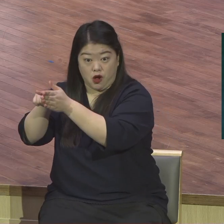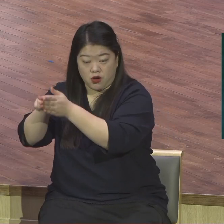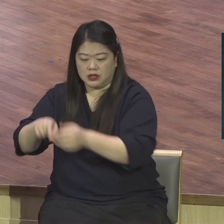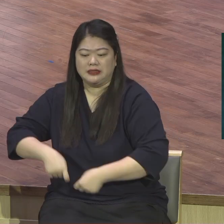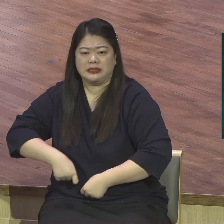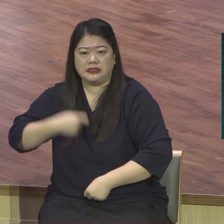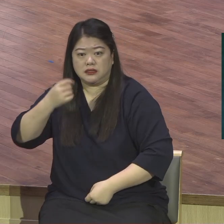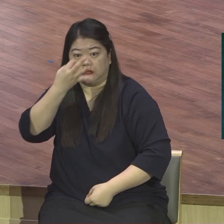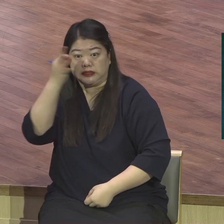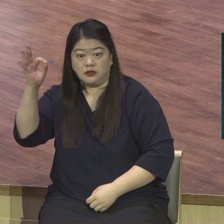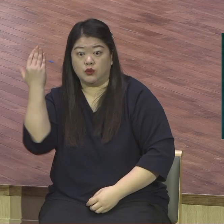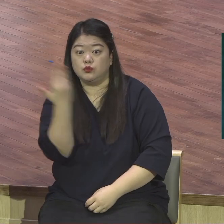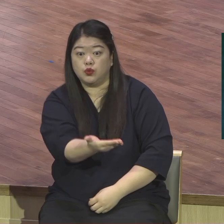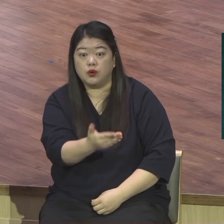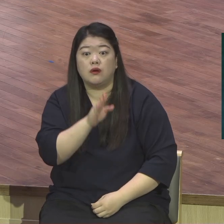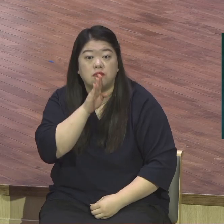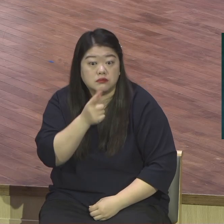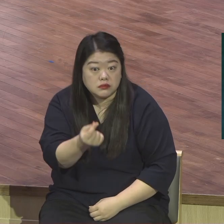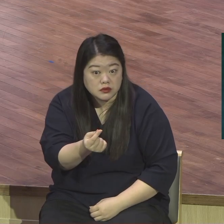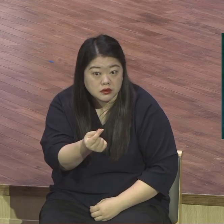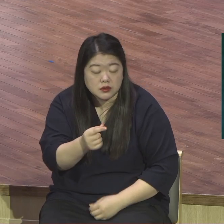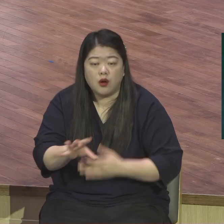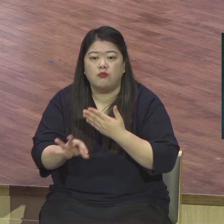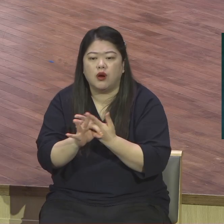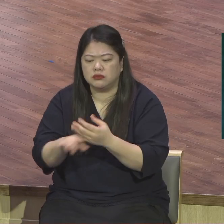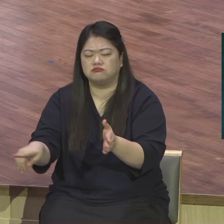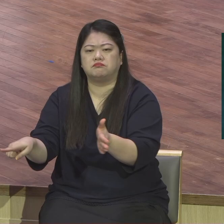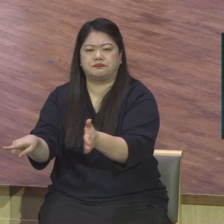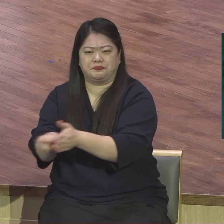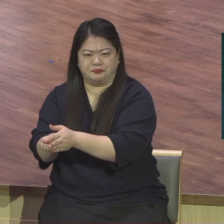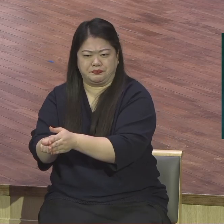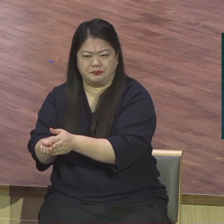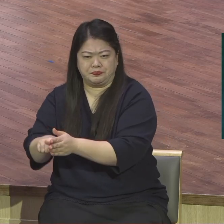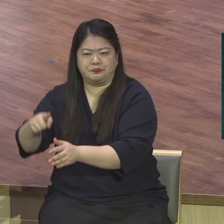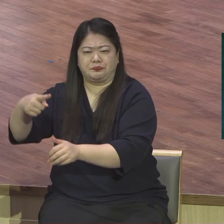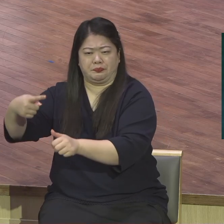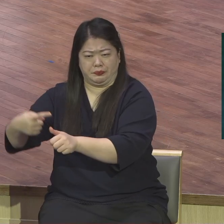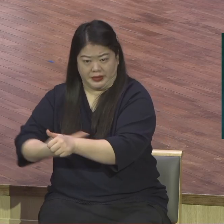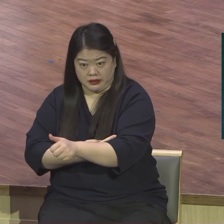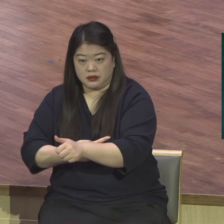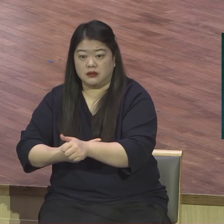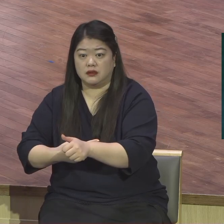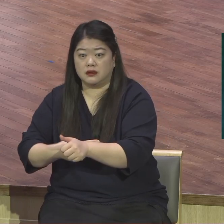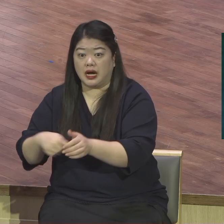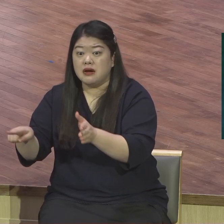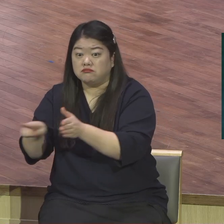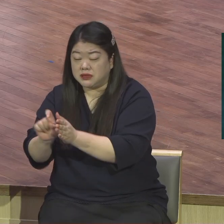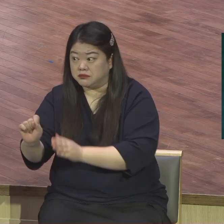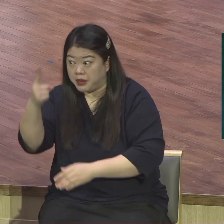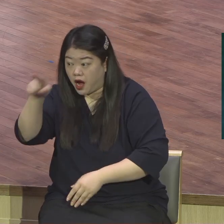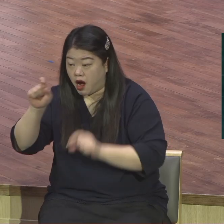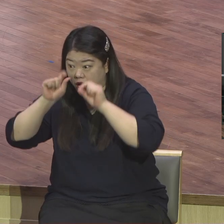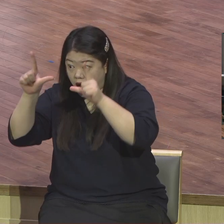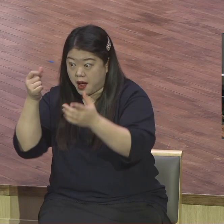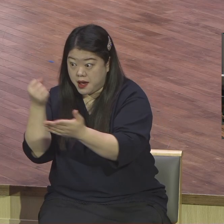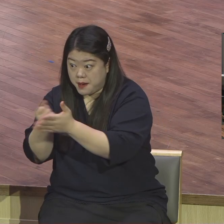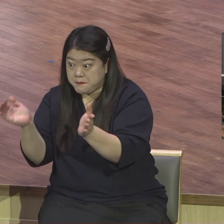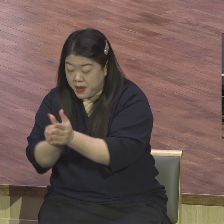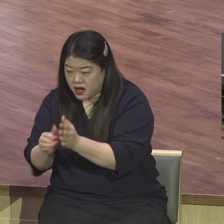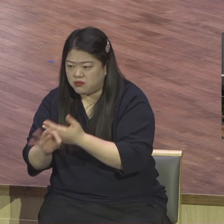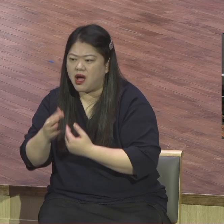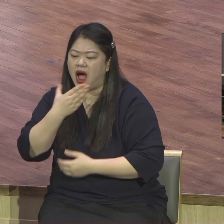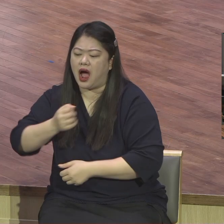정하셨다함과 같으니라. 그런즉 믿음으로 말미암은 자들은 아브라함의 자손인 줄 알지어다. 아멘.